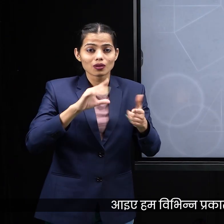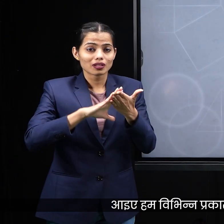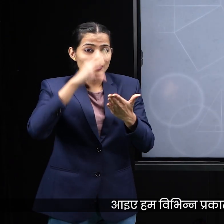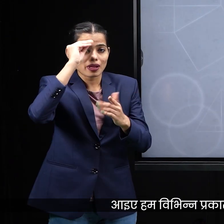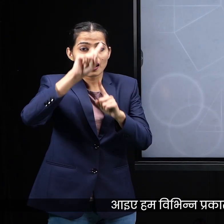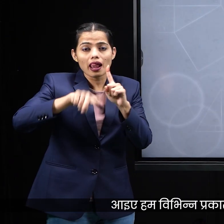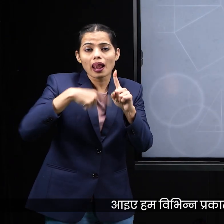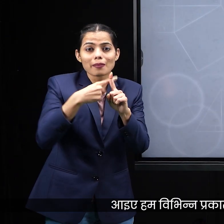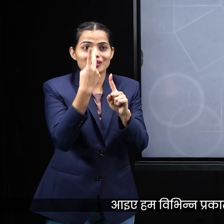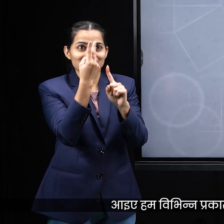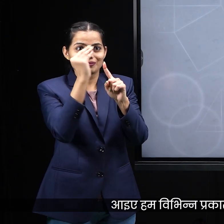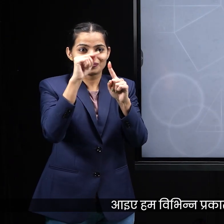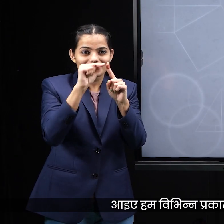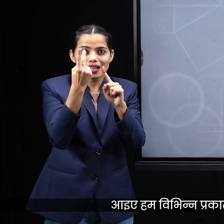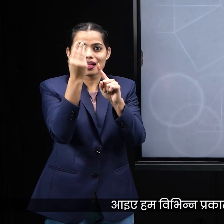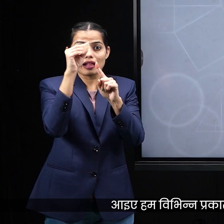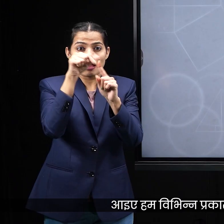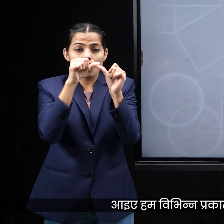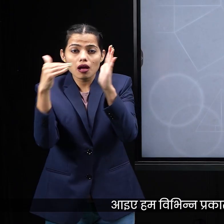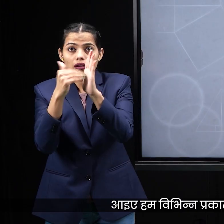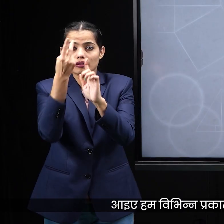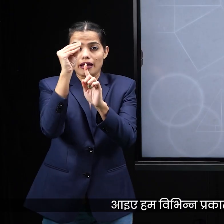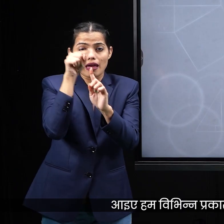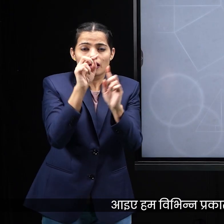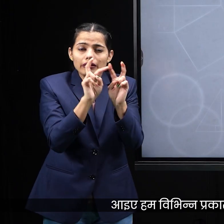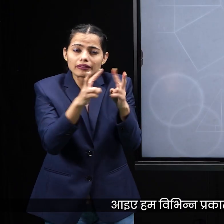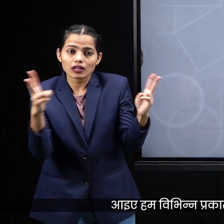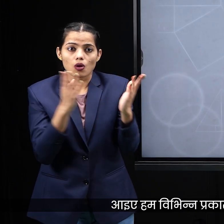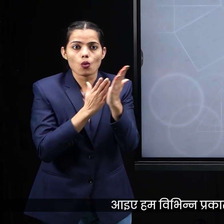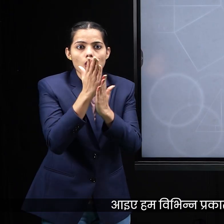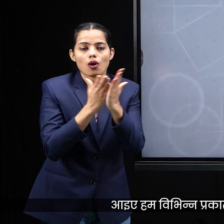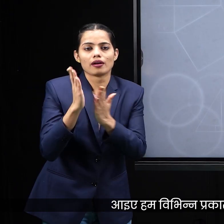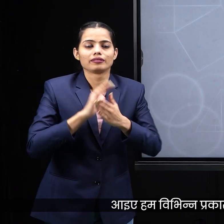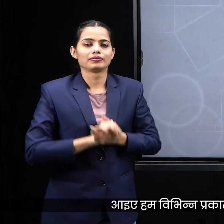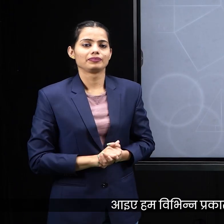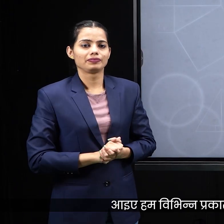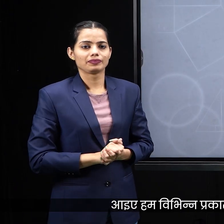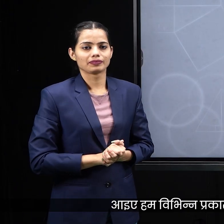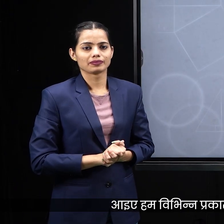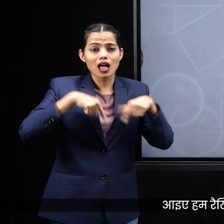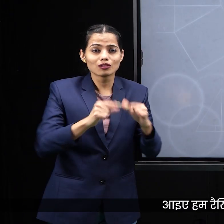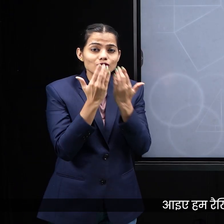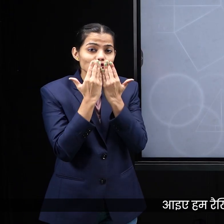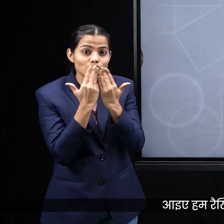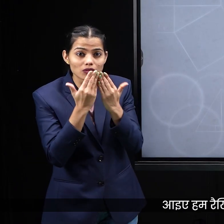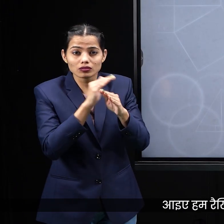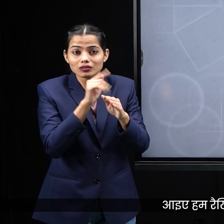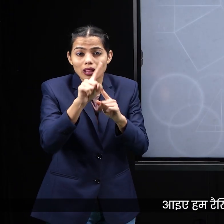आइए हम विभिन्न प्रकार के बहुपदों में बहुपद की डिग्री के बारे में जानें। आइए हम